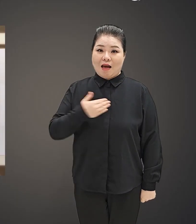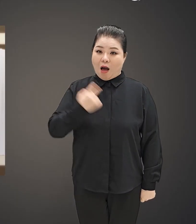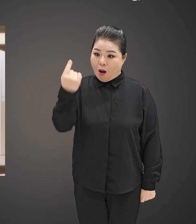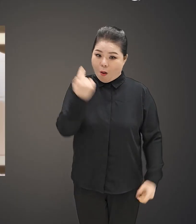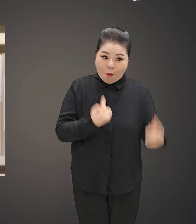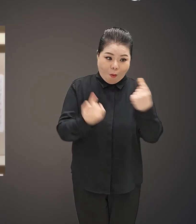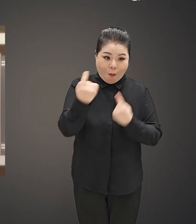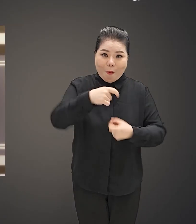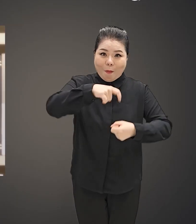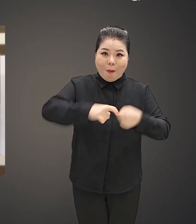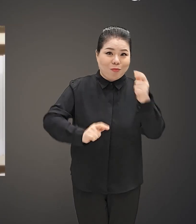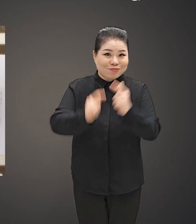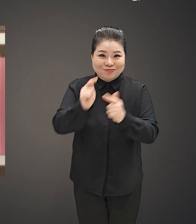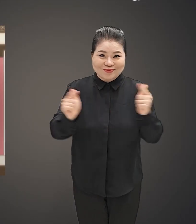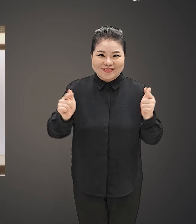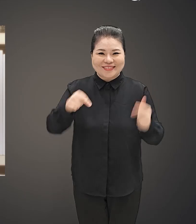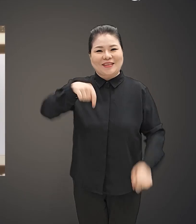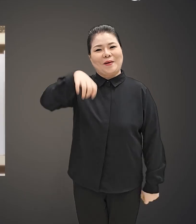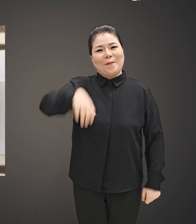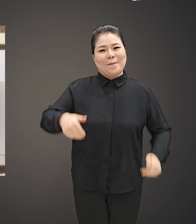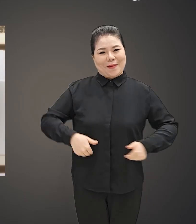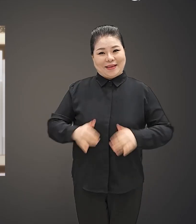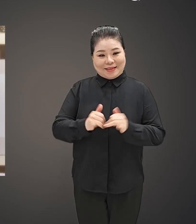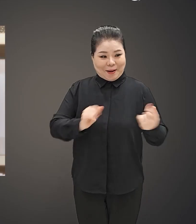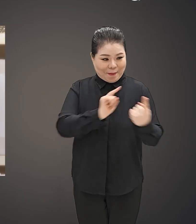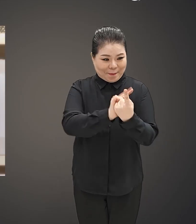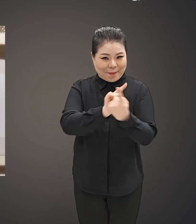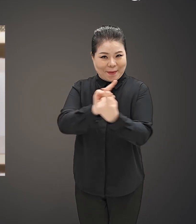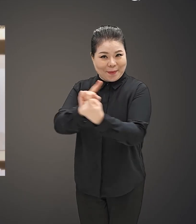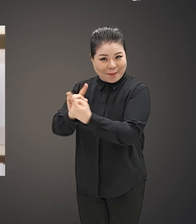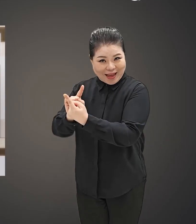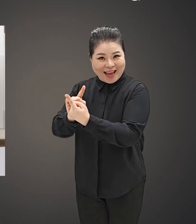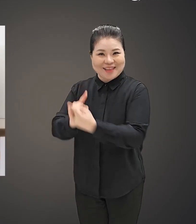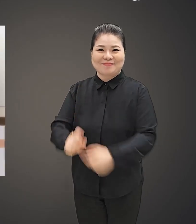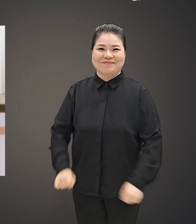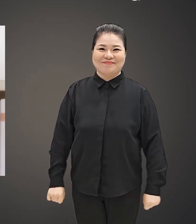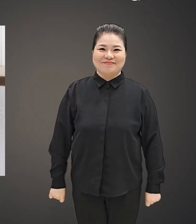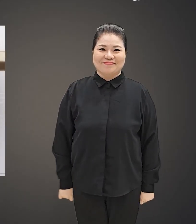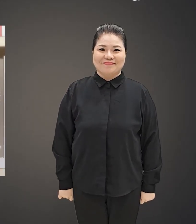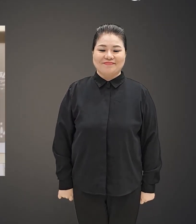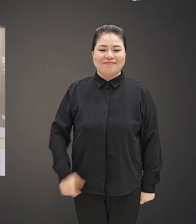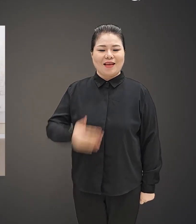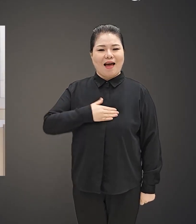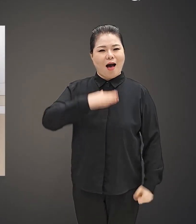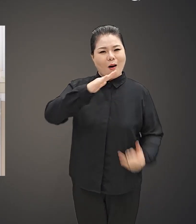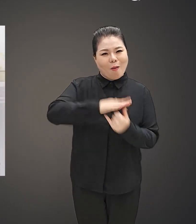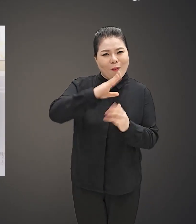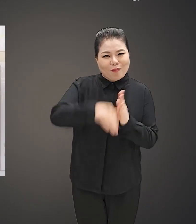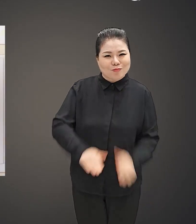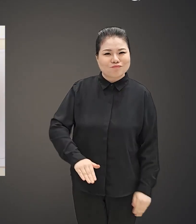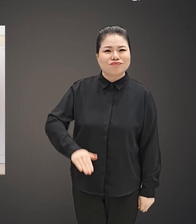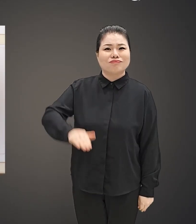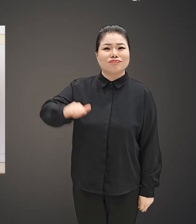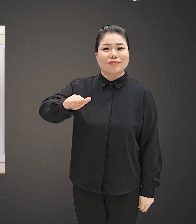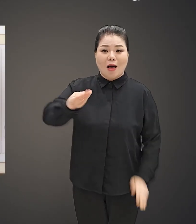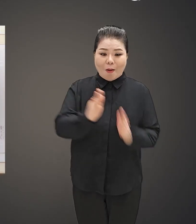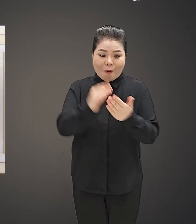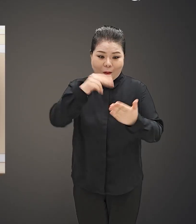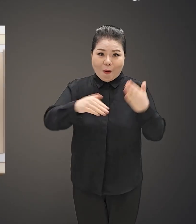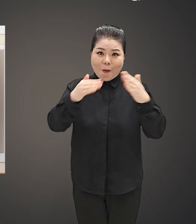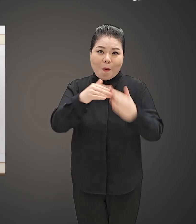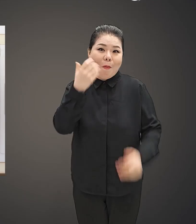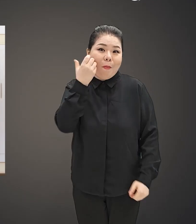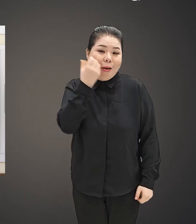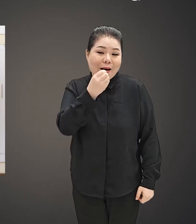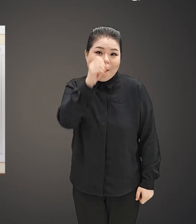나는 제각기 다른 이유로 이 공간이 반드시 필요한 이들을 만나며 어린 시절 나를 매혹했던 도서관의